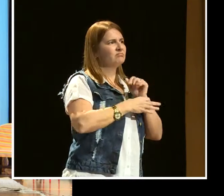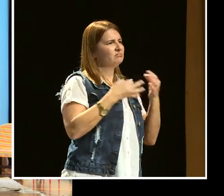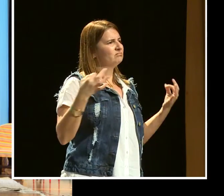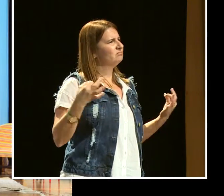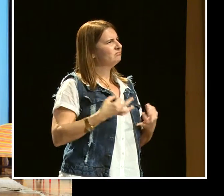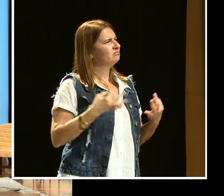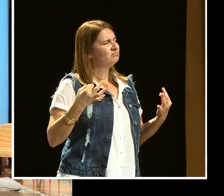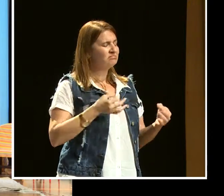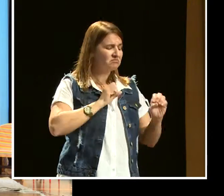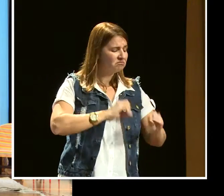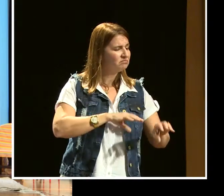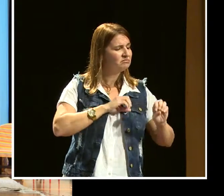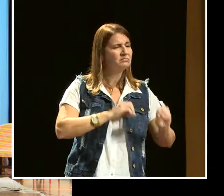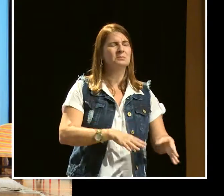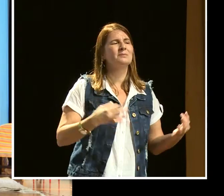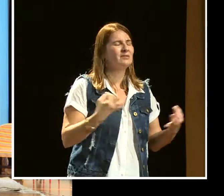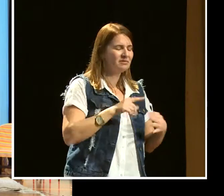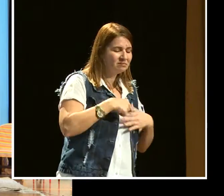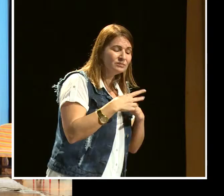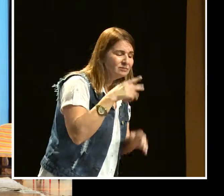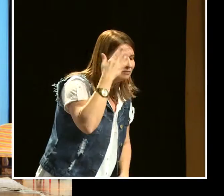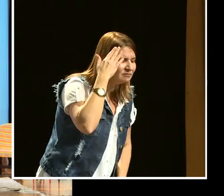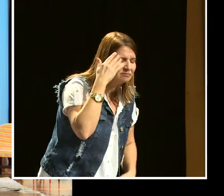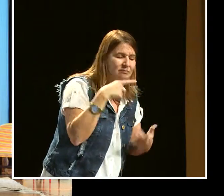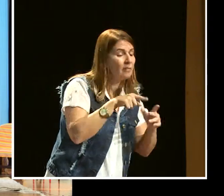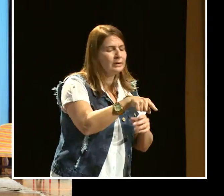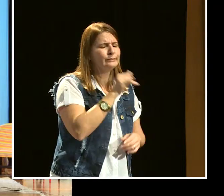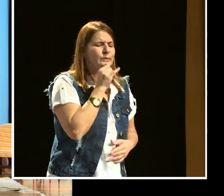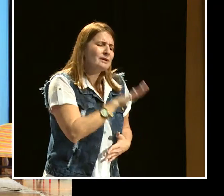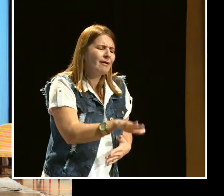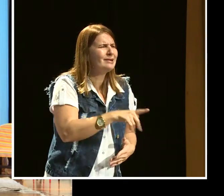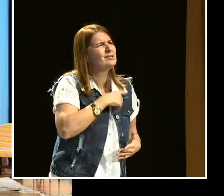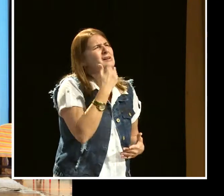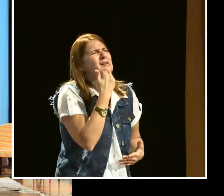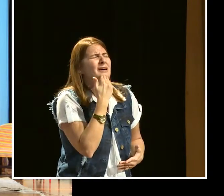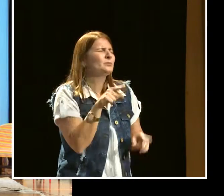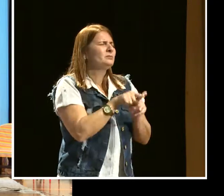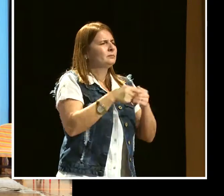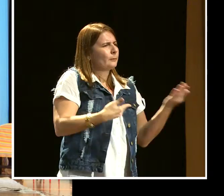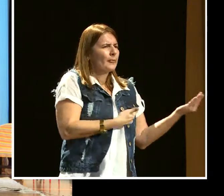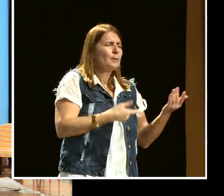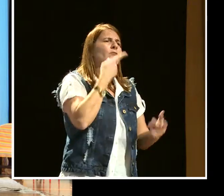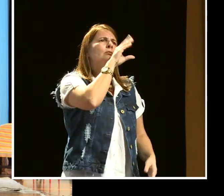ser pontuados para que esses alunos se sintam seguros para lecionar para essas crianças.